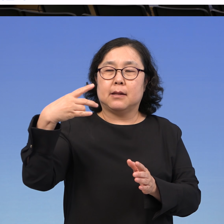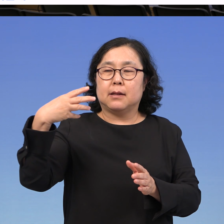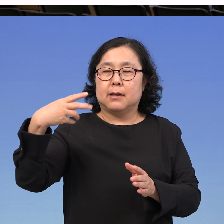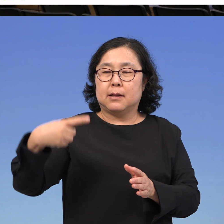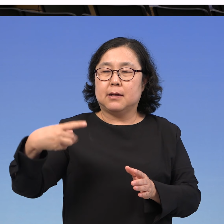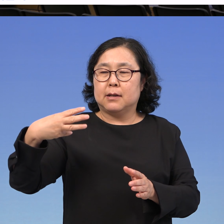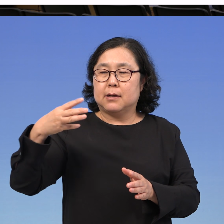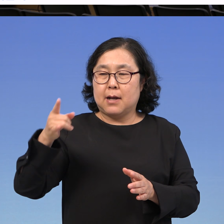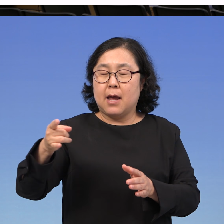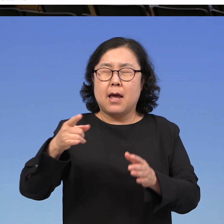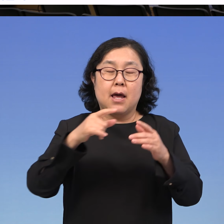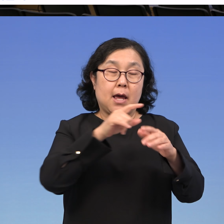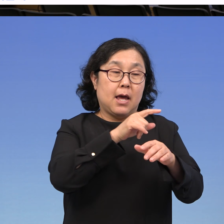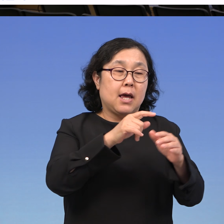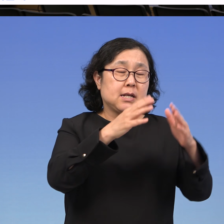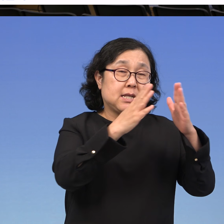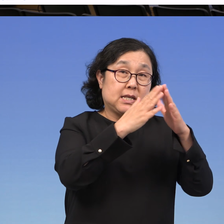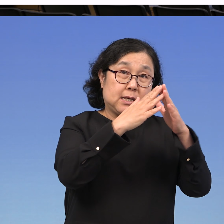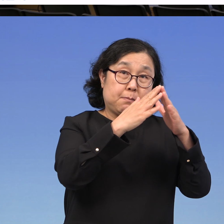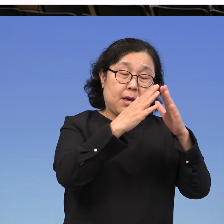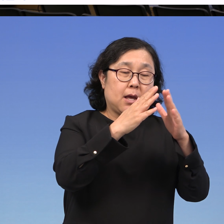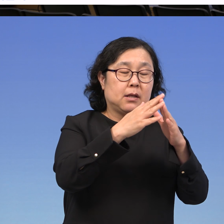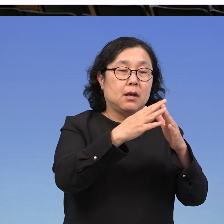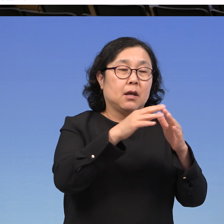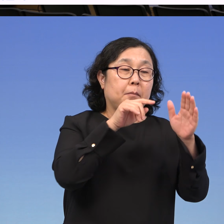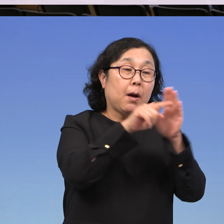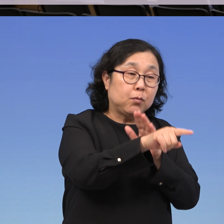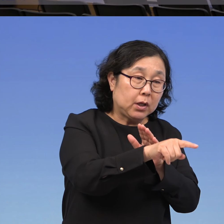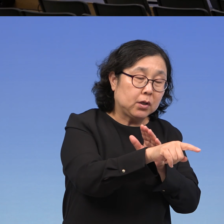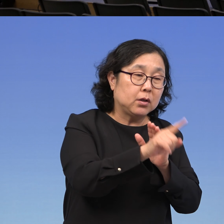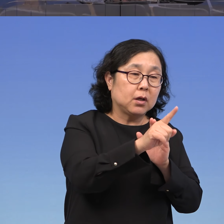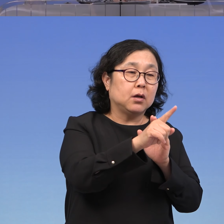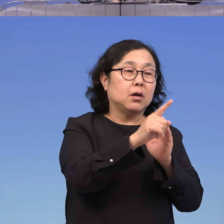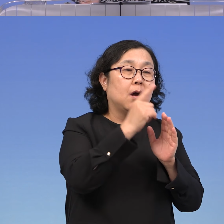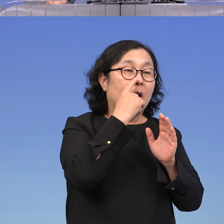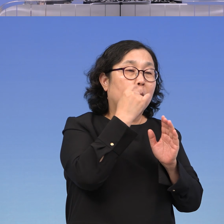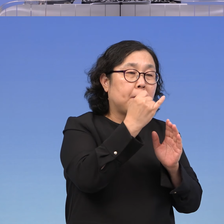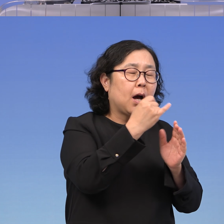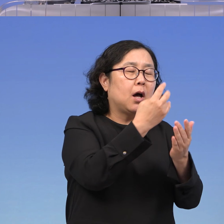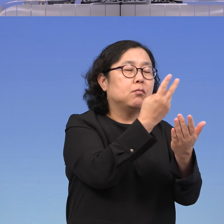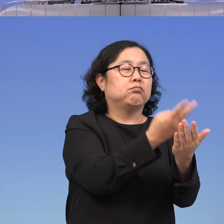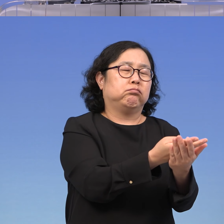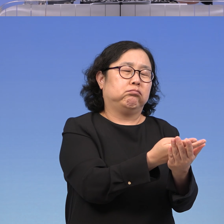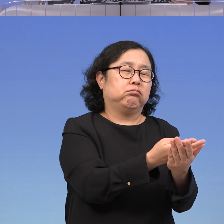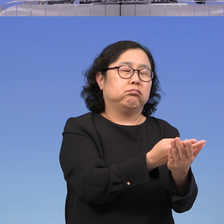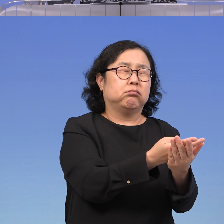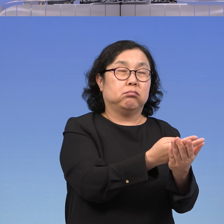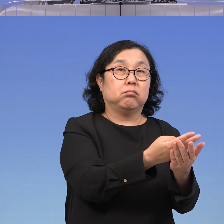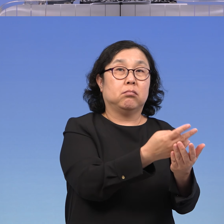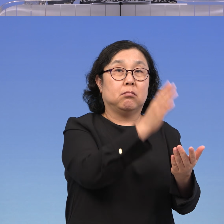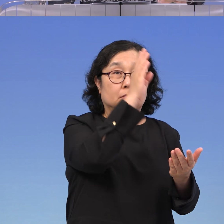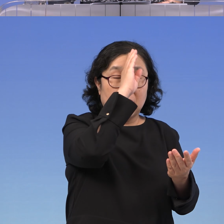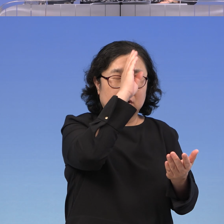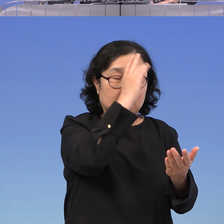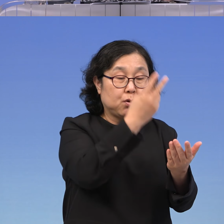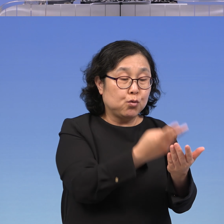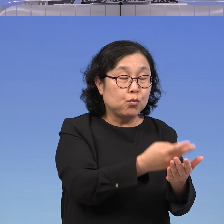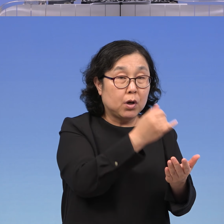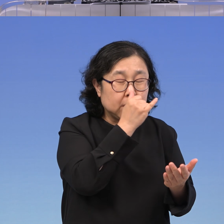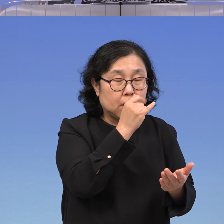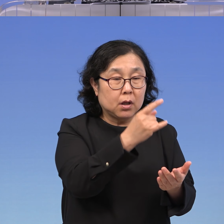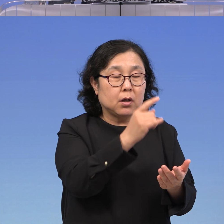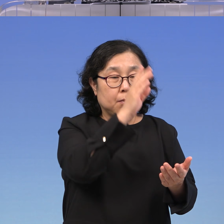되도록 장모가 열병으로 지그 알아 두어 있는 겁니다 개 세제 주님이 그를 고쳐 주시는 데요